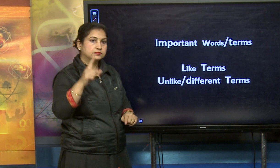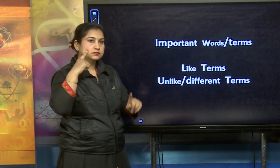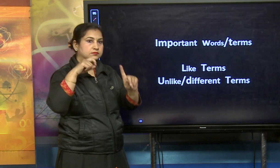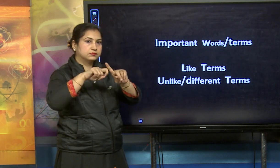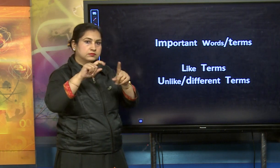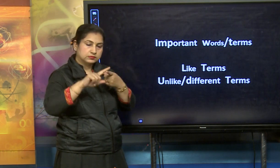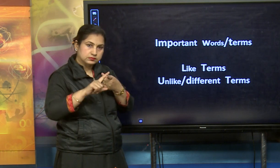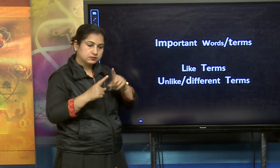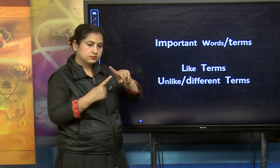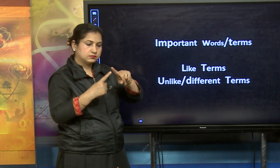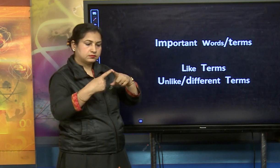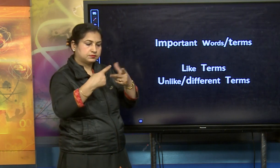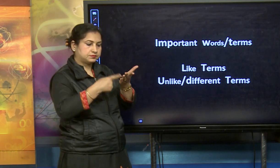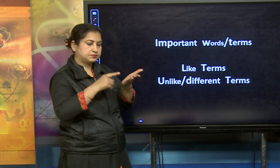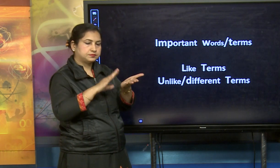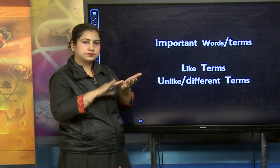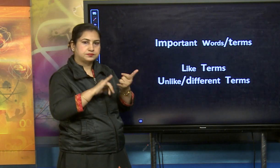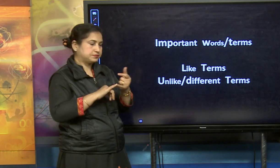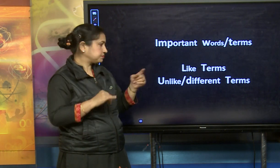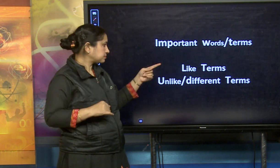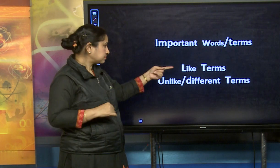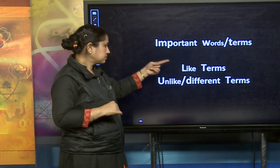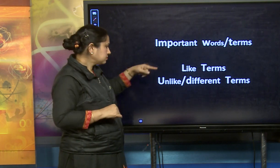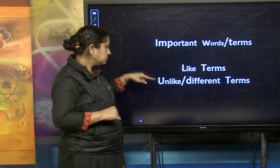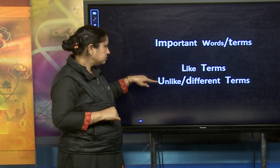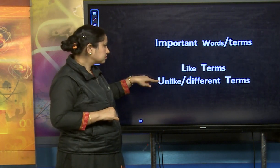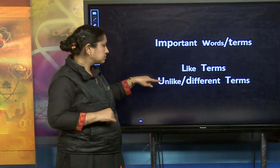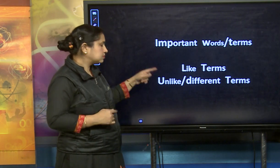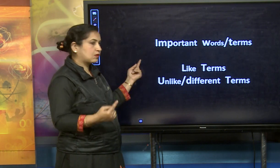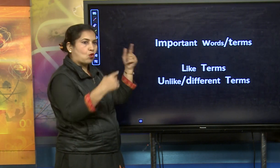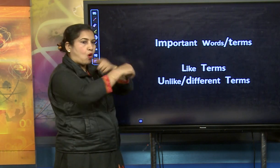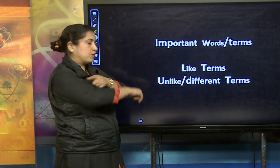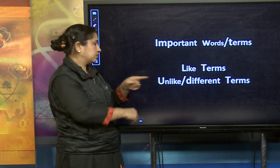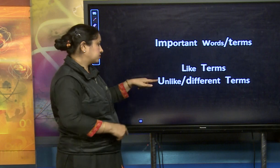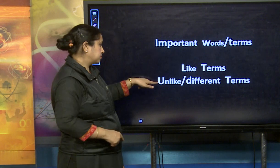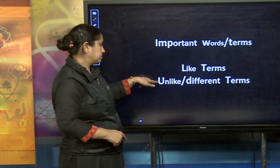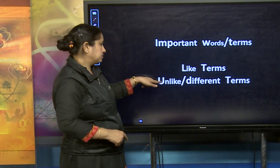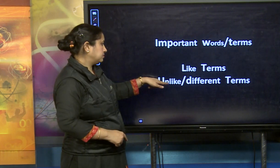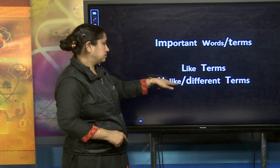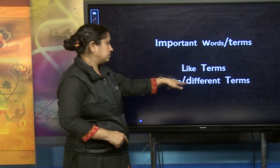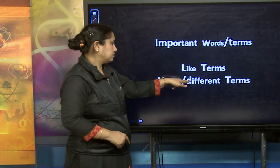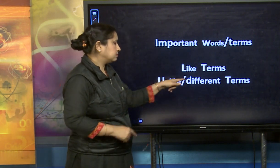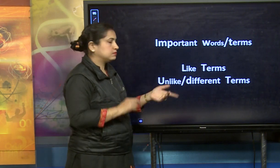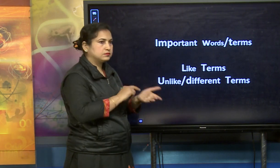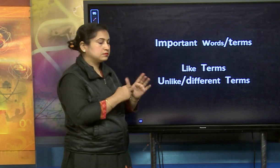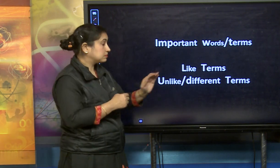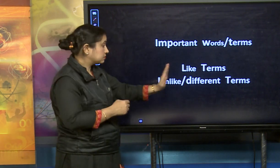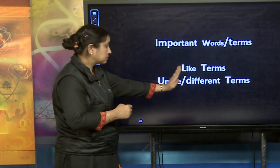लाइक तरफ और दूसरा शब्द है इसका विपरीत है अनलाइक